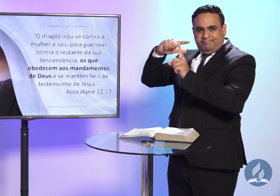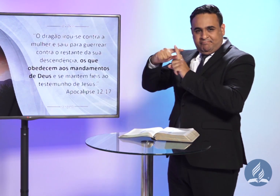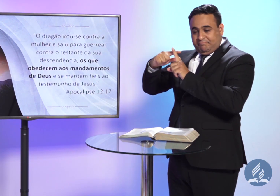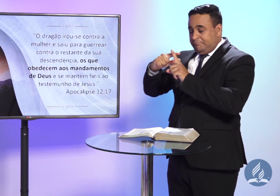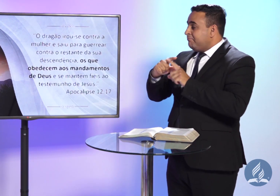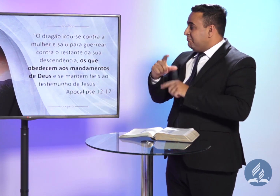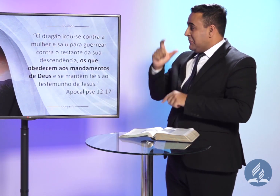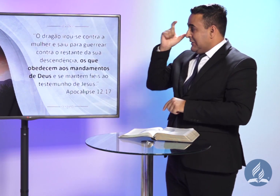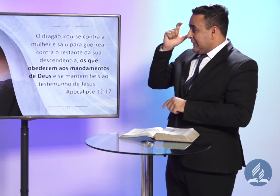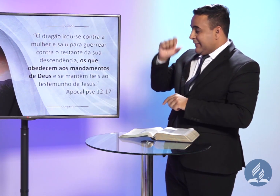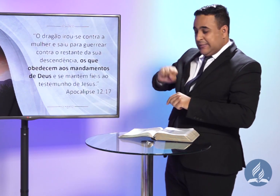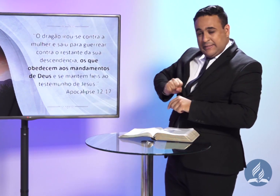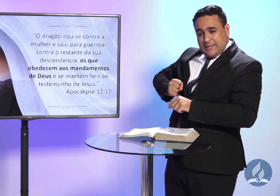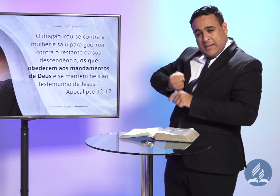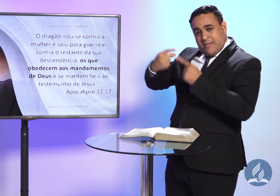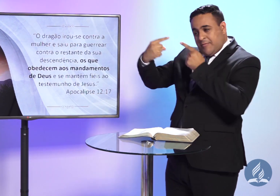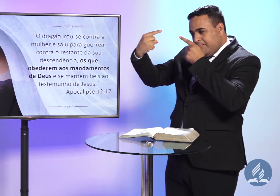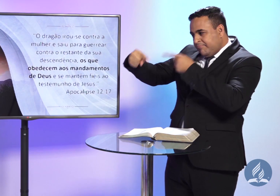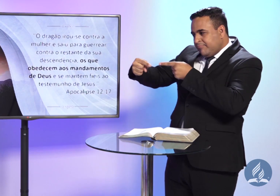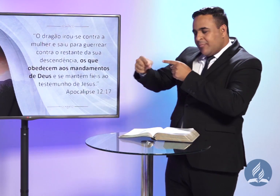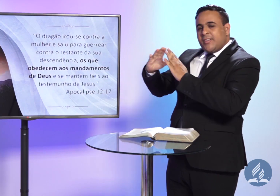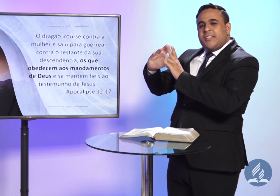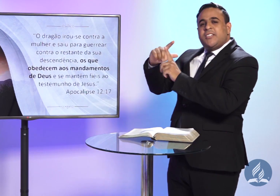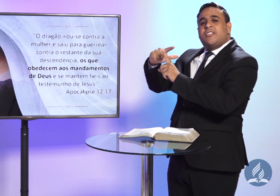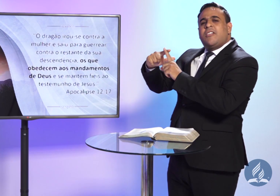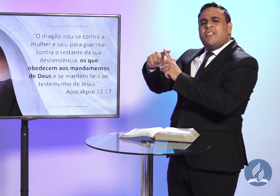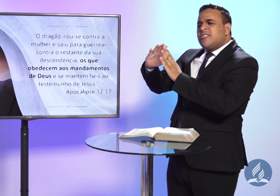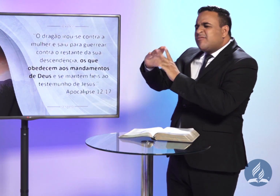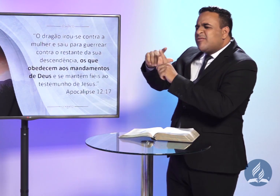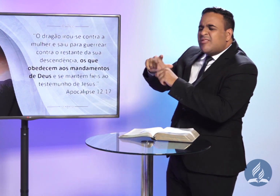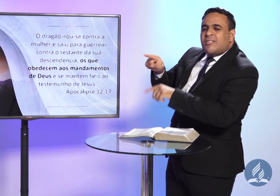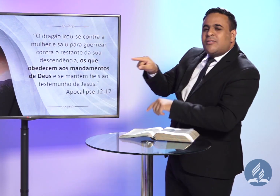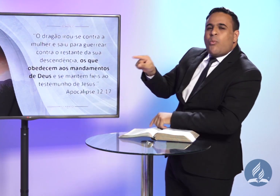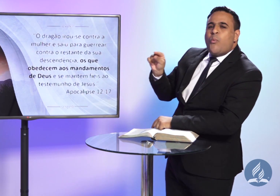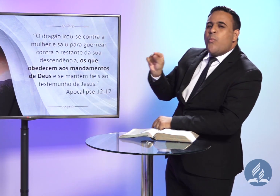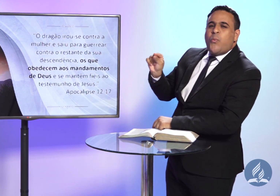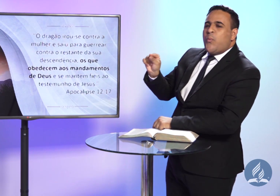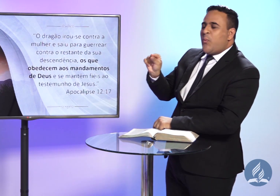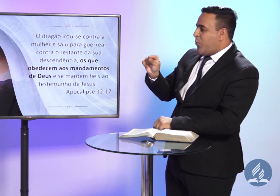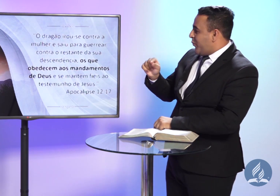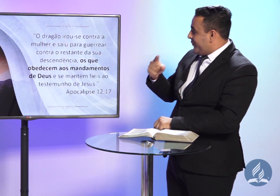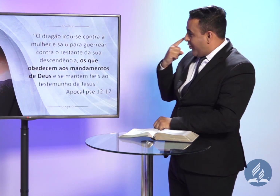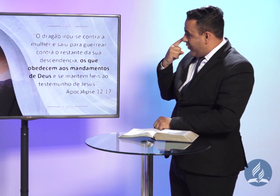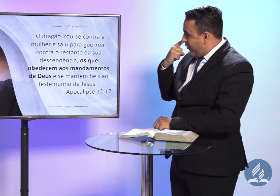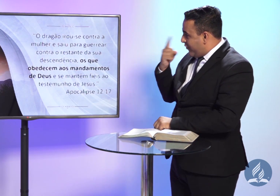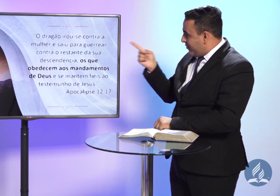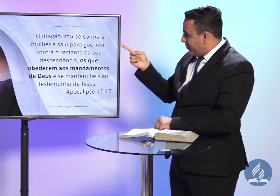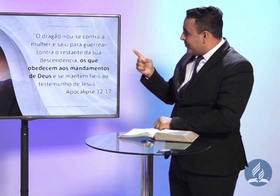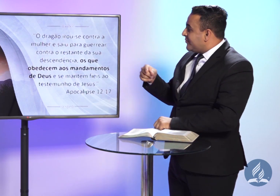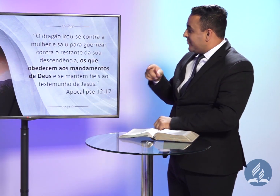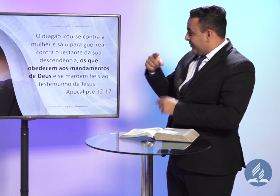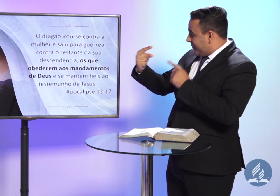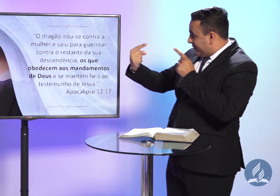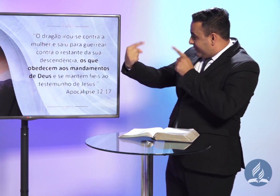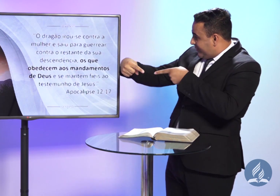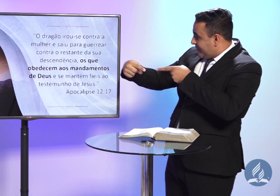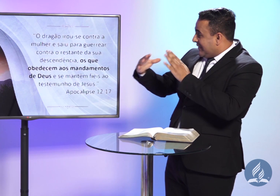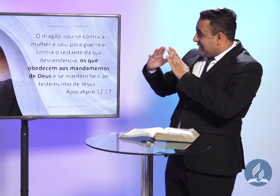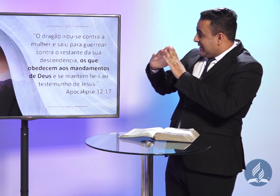guerrear contra o restante da sua descendência. E a descendência da mulher, no caso, é a igreja, é o povo